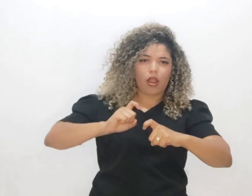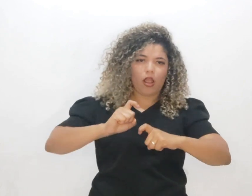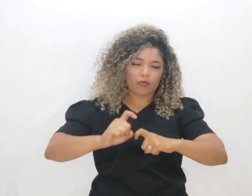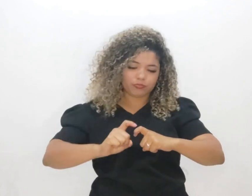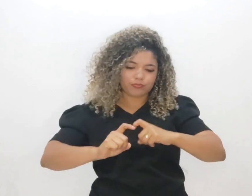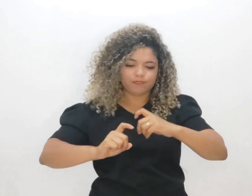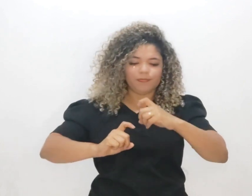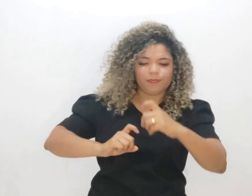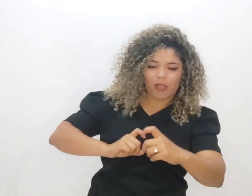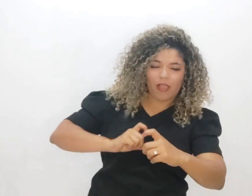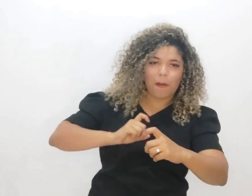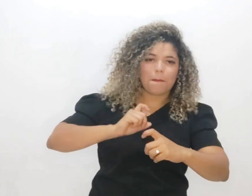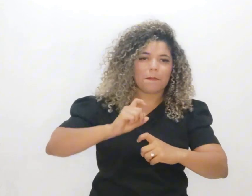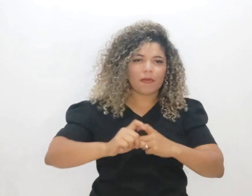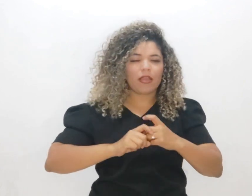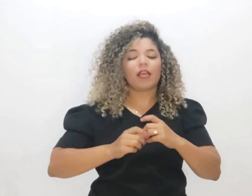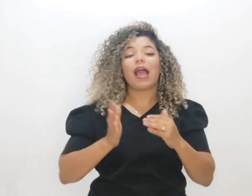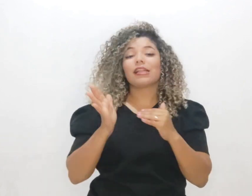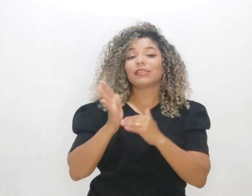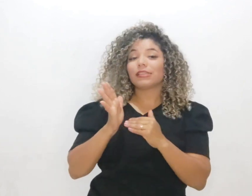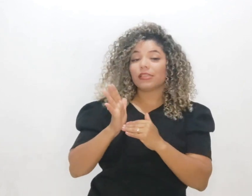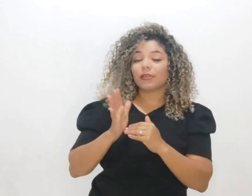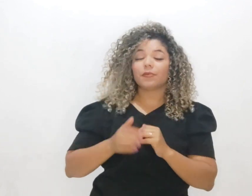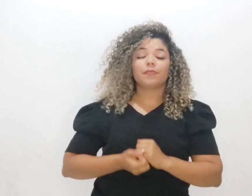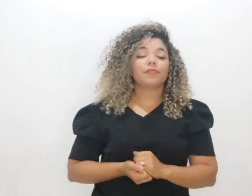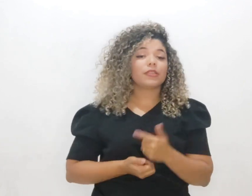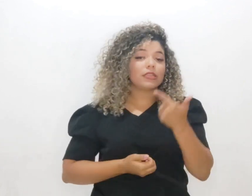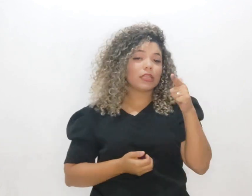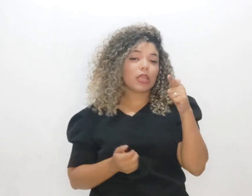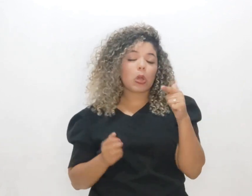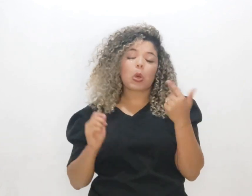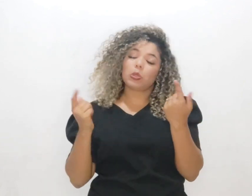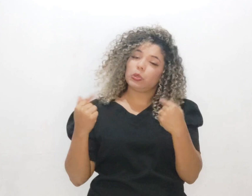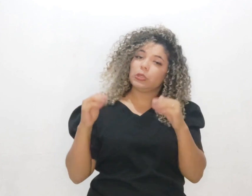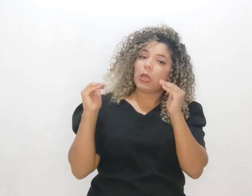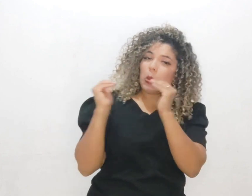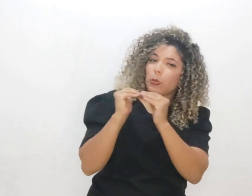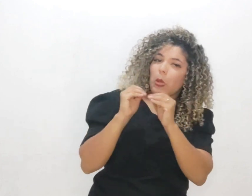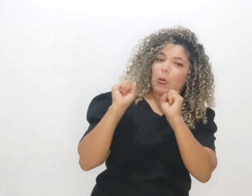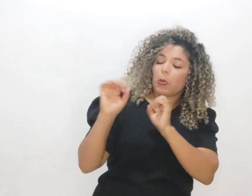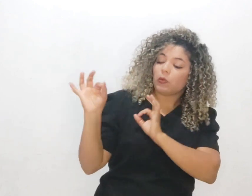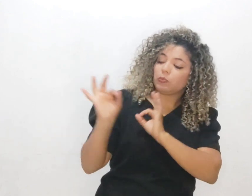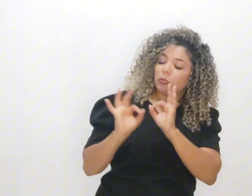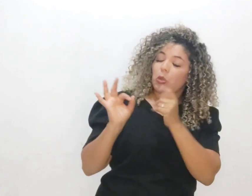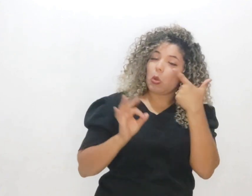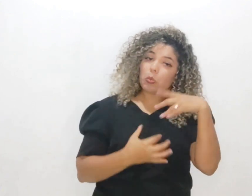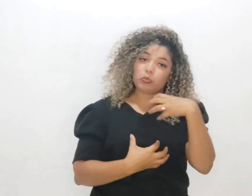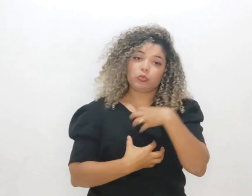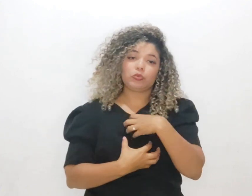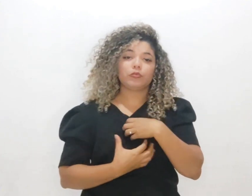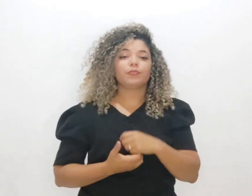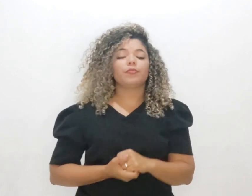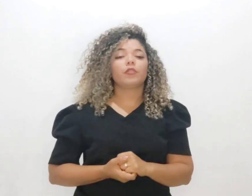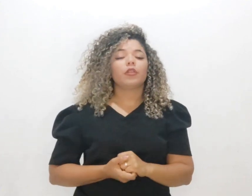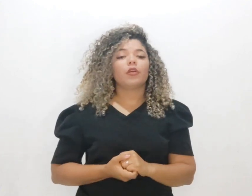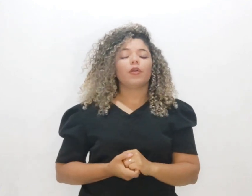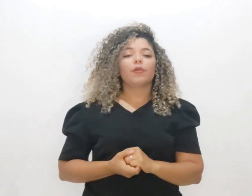engrenagem. Temos também outras combinações. A engrenagem que utilizamos agora há pouco, com 10